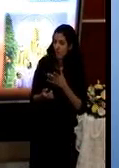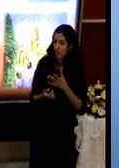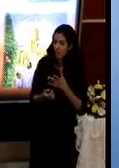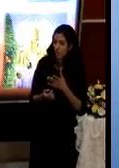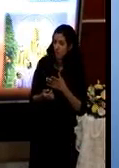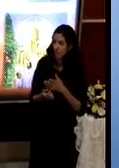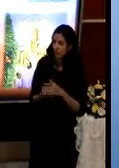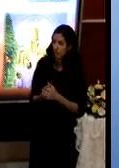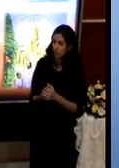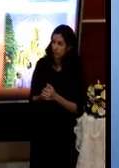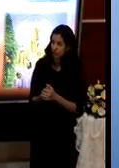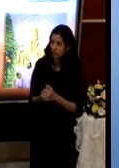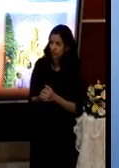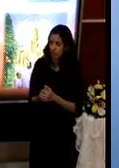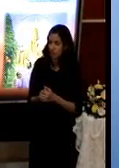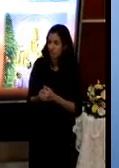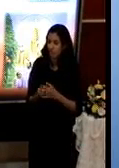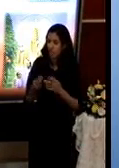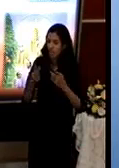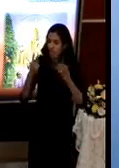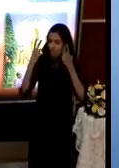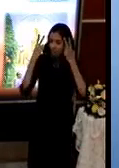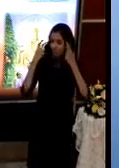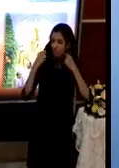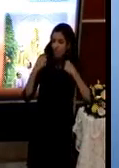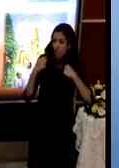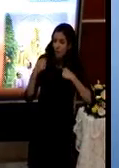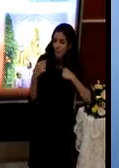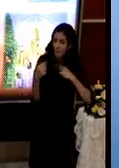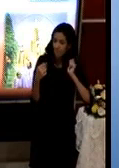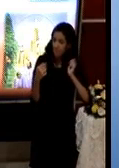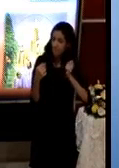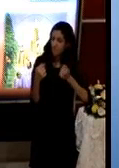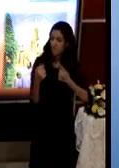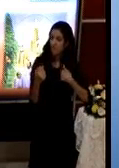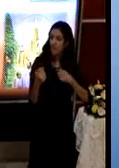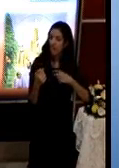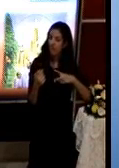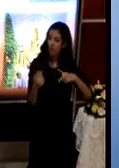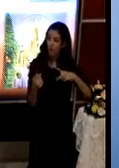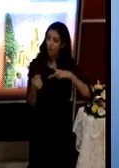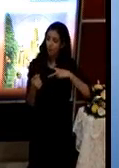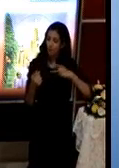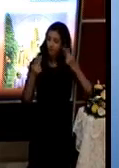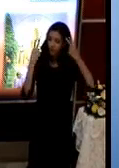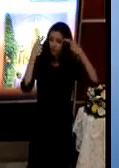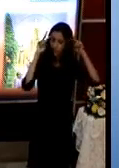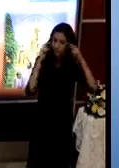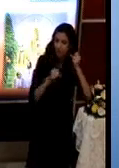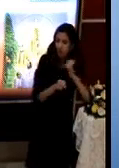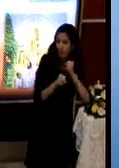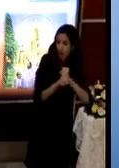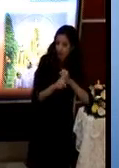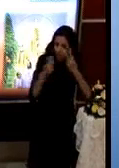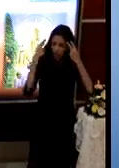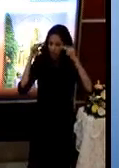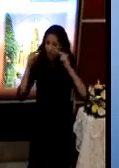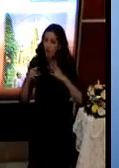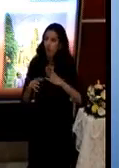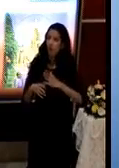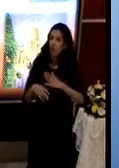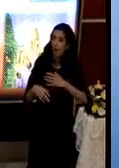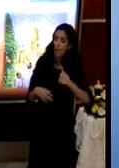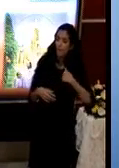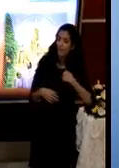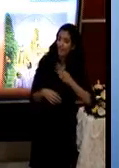viajes, tus viajes. Los viajes que los hacía para mí, para mi trabajo, para mi